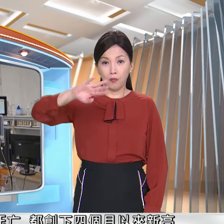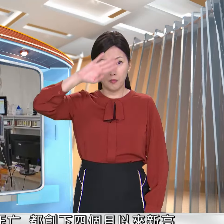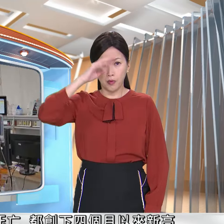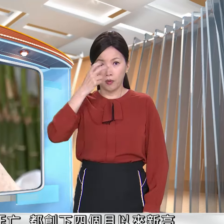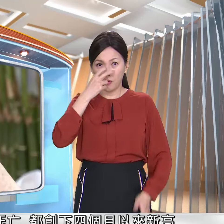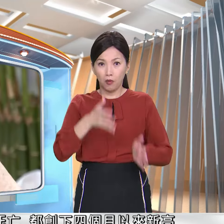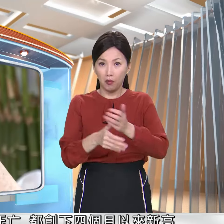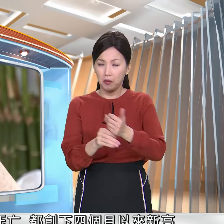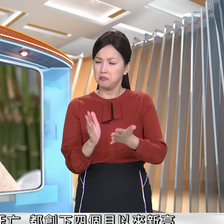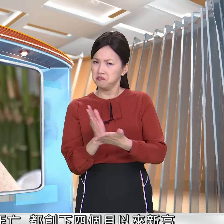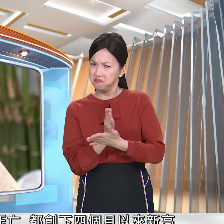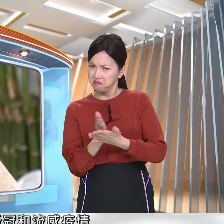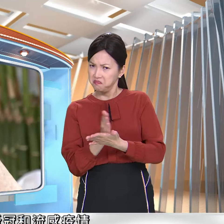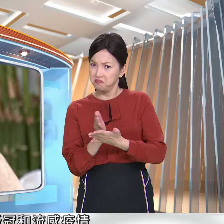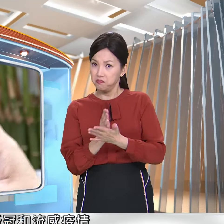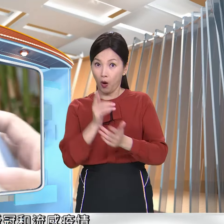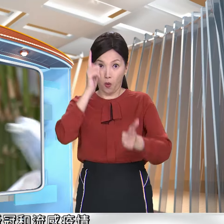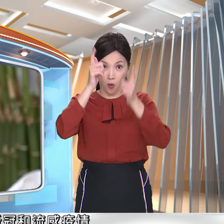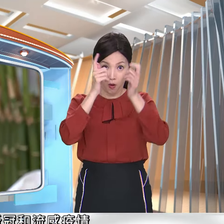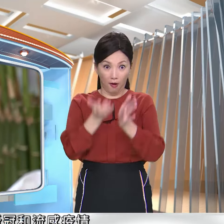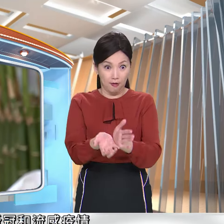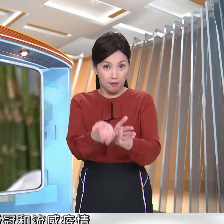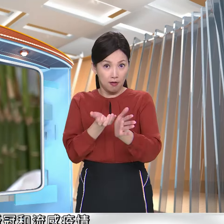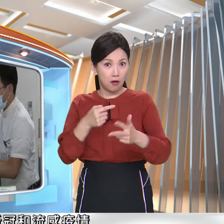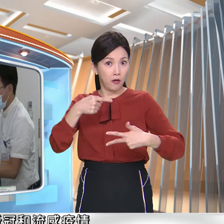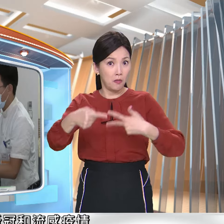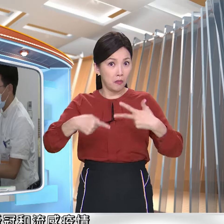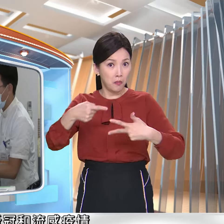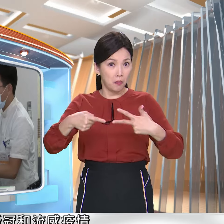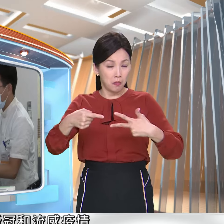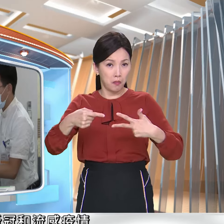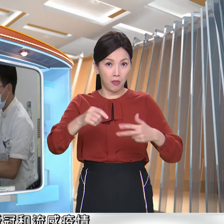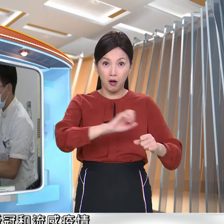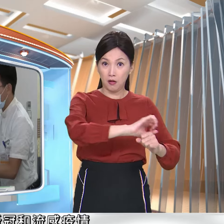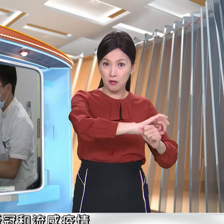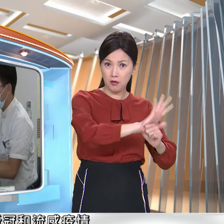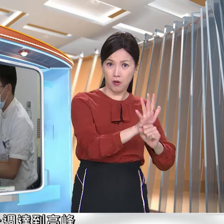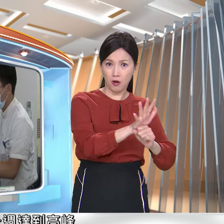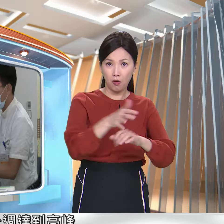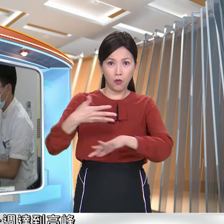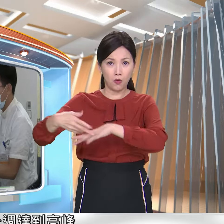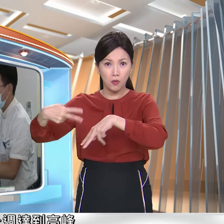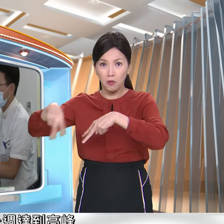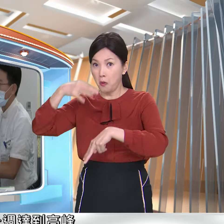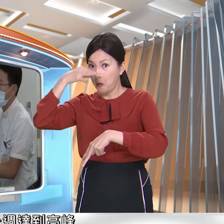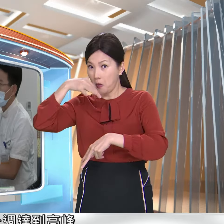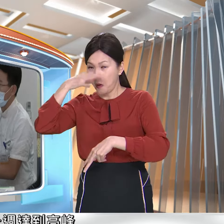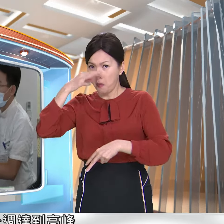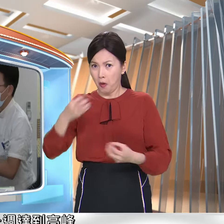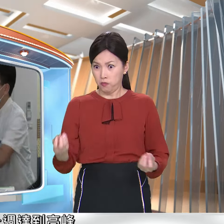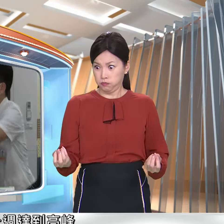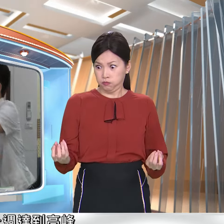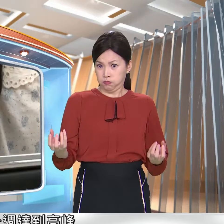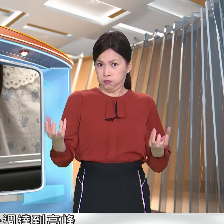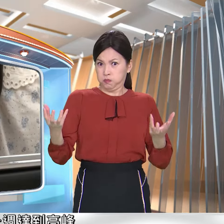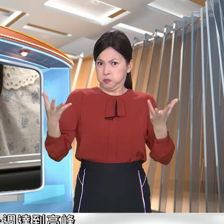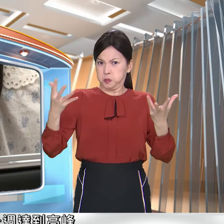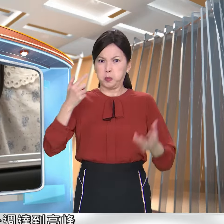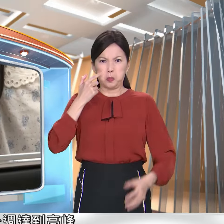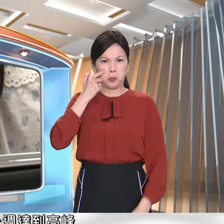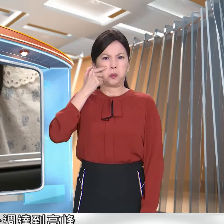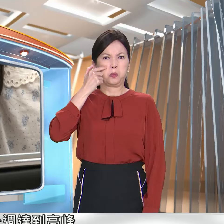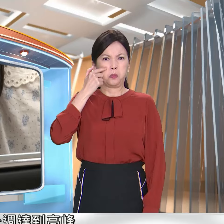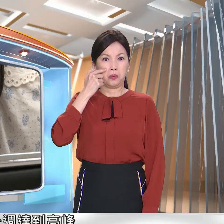高。疾管署预估，新冠和流感疫情将在过年前一周达到高